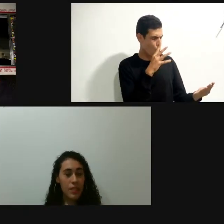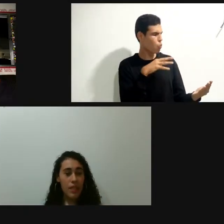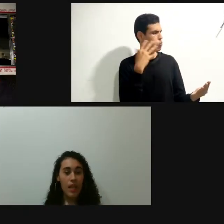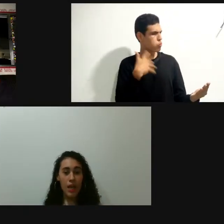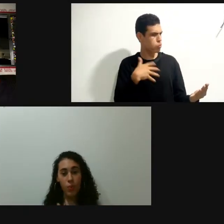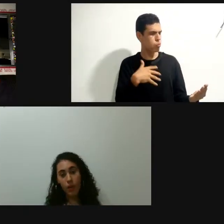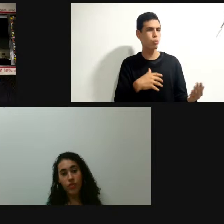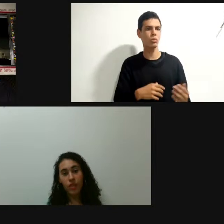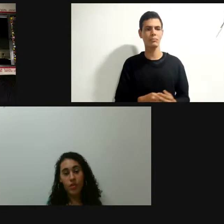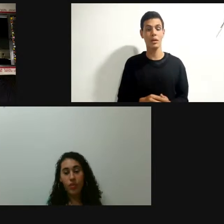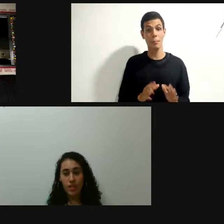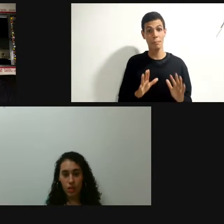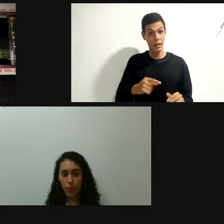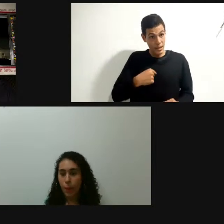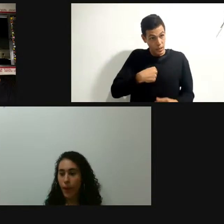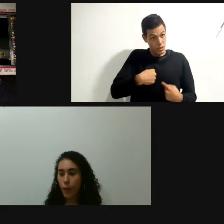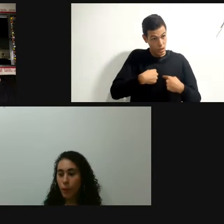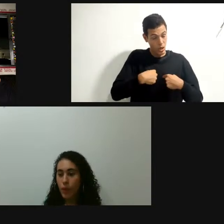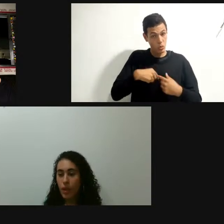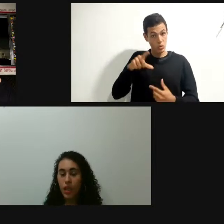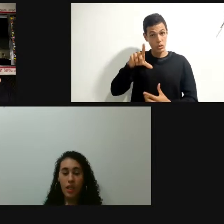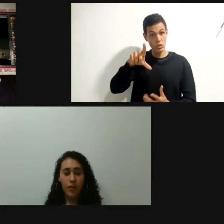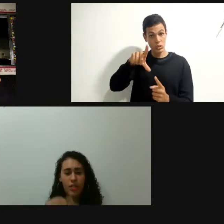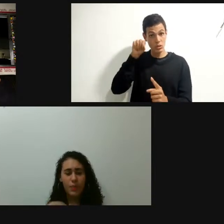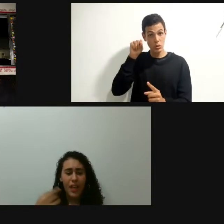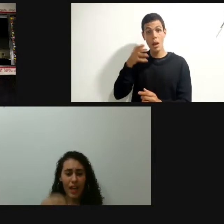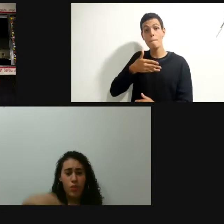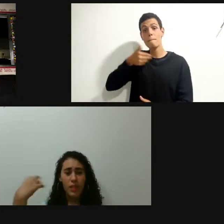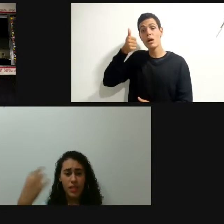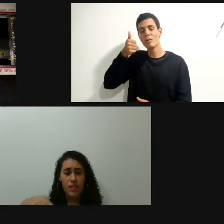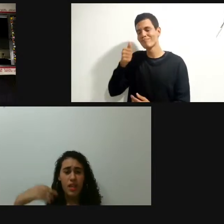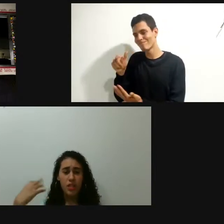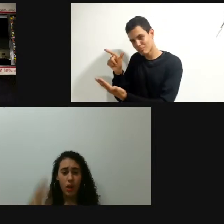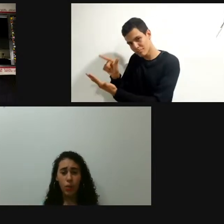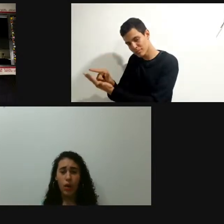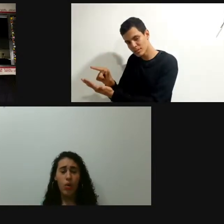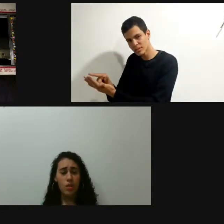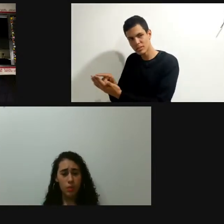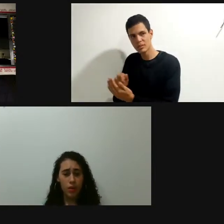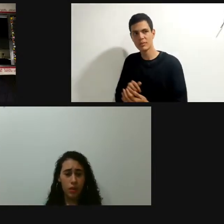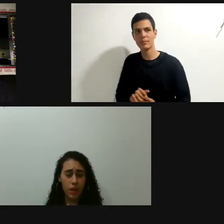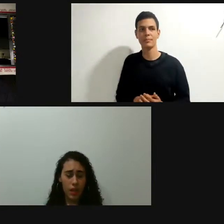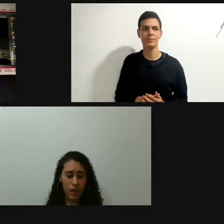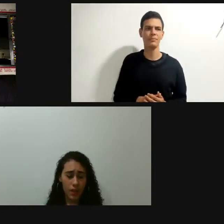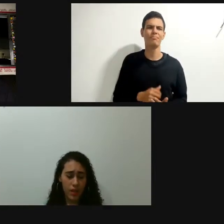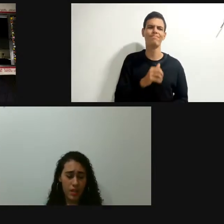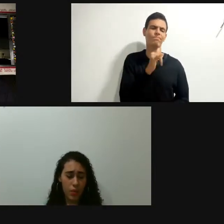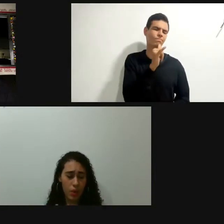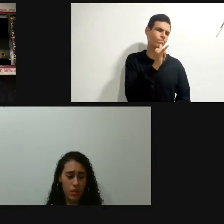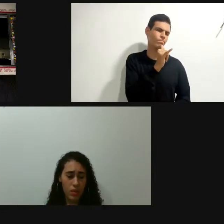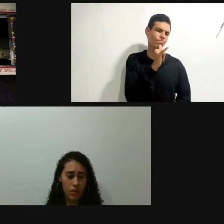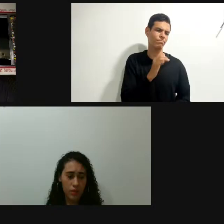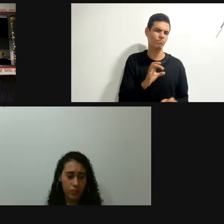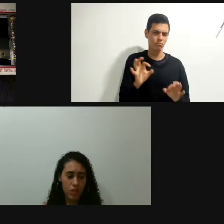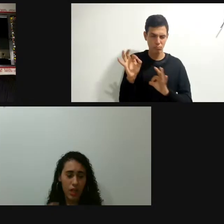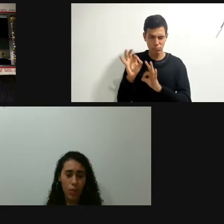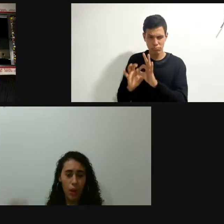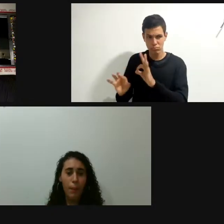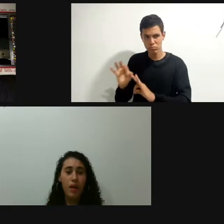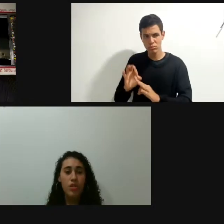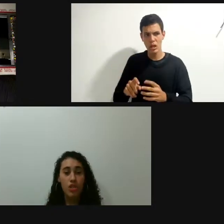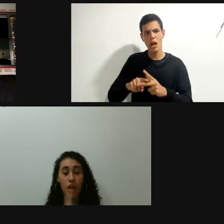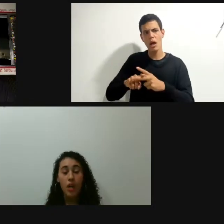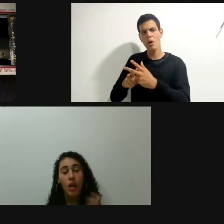mas que eu prefiro fazer no papel. E caso precise editar alguma coisa, fazer alguma coisa, tirar